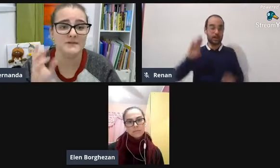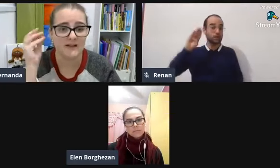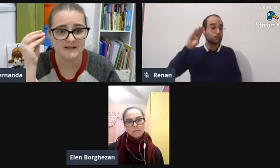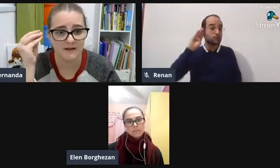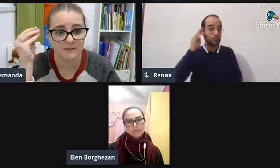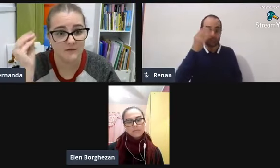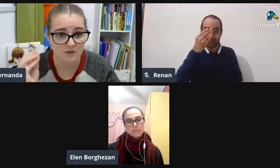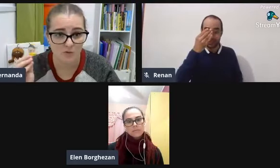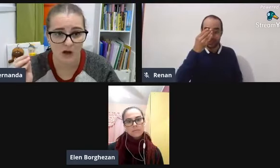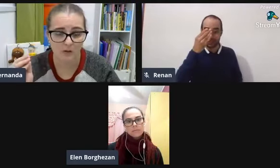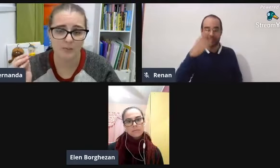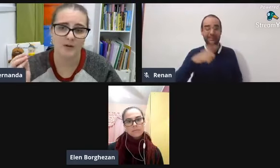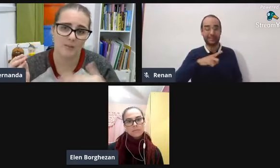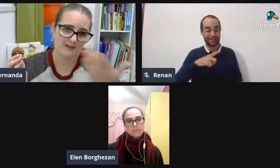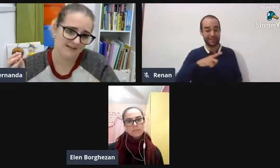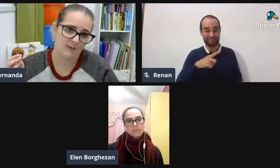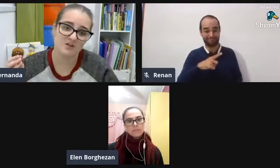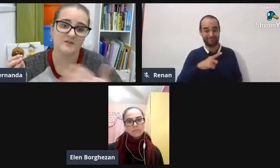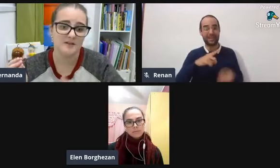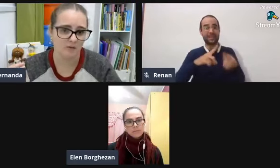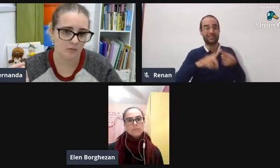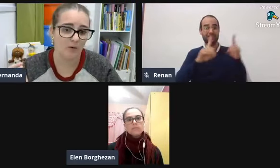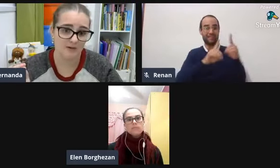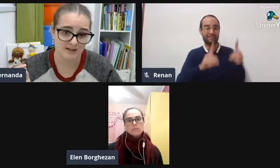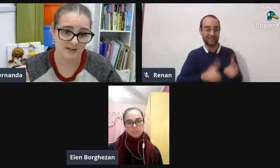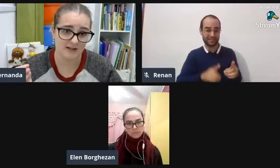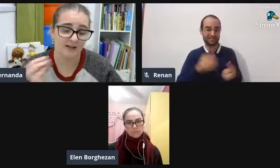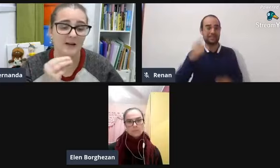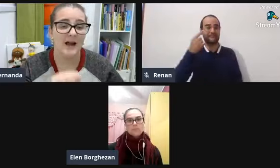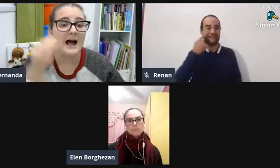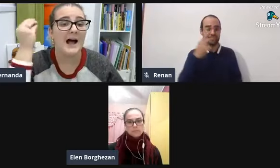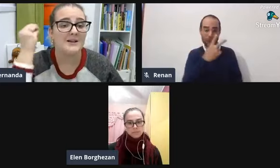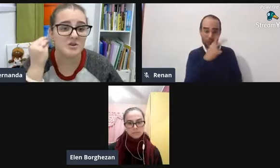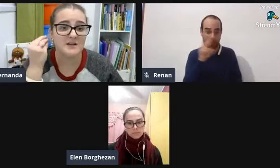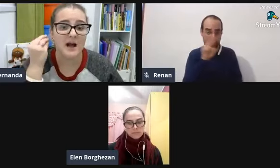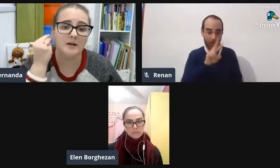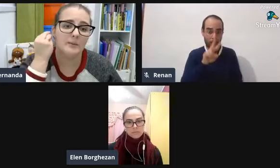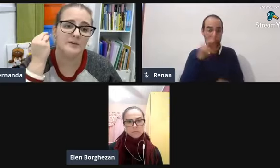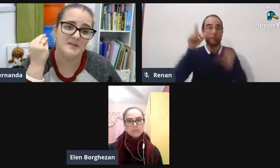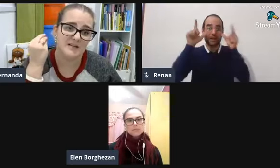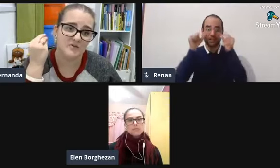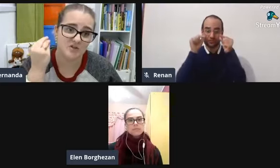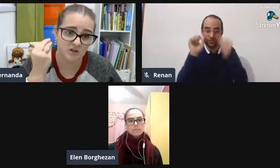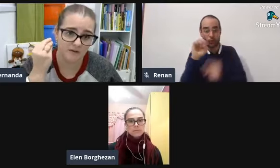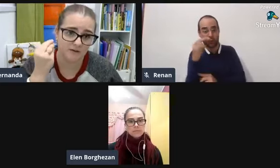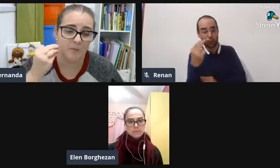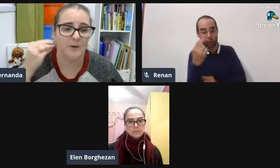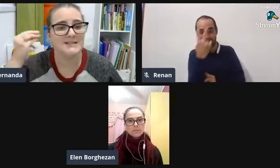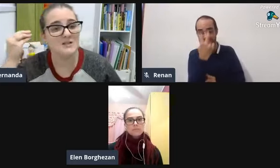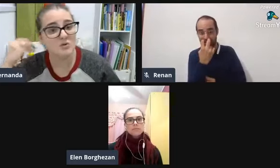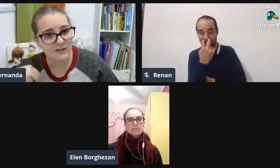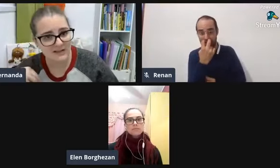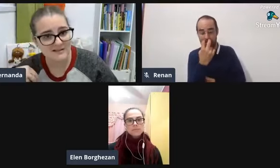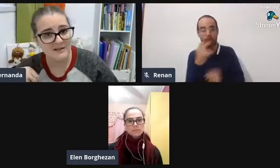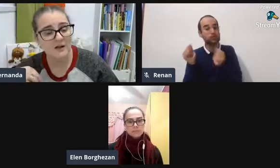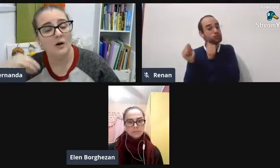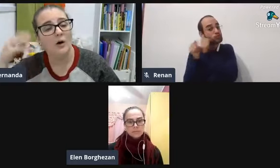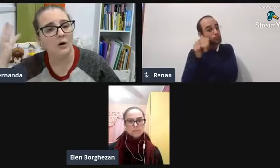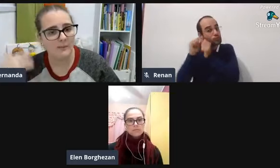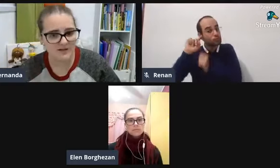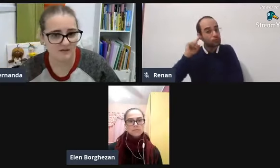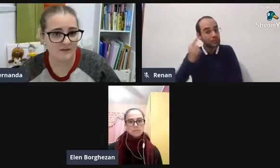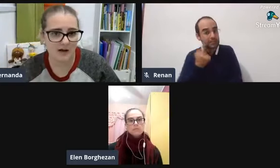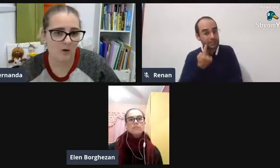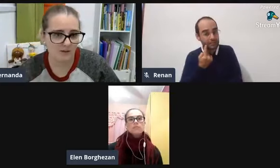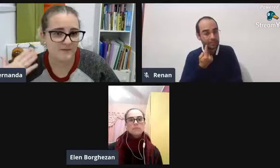alguma deficiência visual, porque pode ser a baixa visão ou a cegueira, associada a uma deficiência auditiva. Então, pode ser a surdez